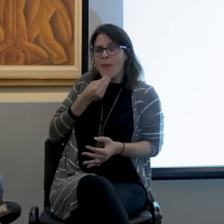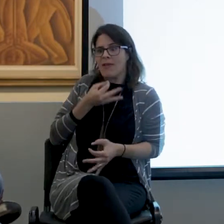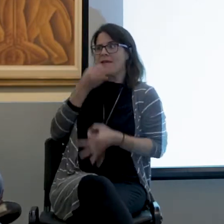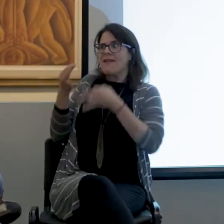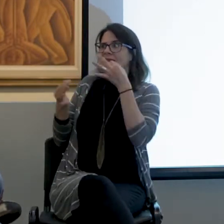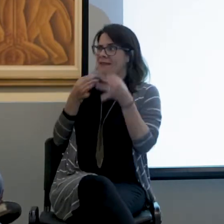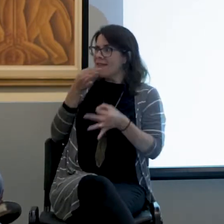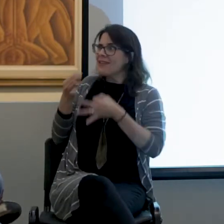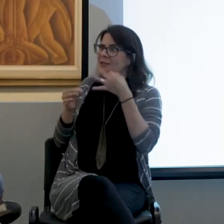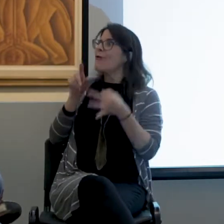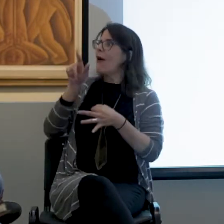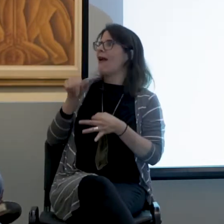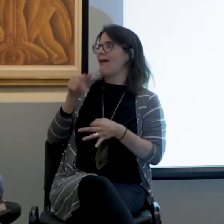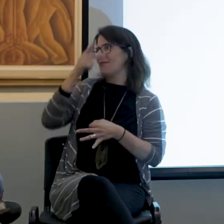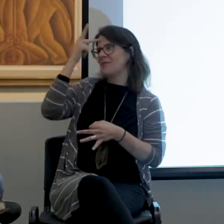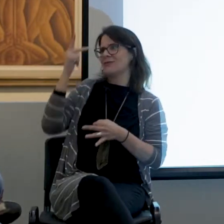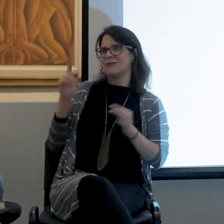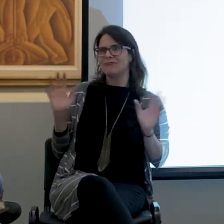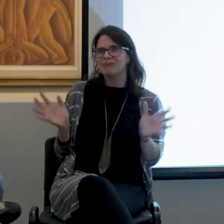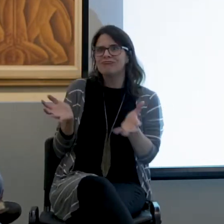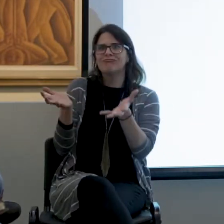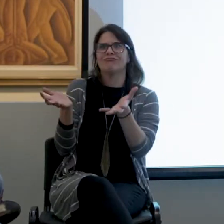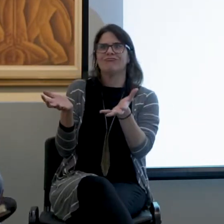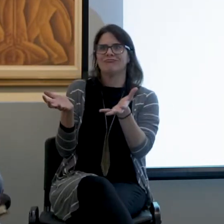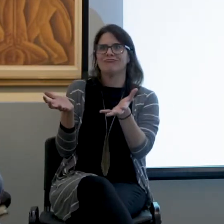que distorce, né?